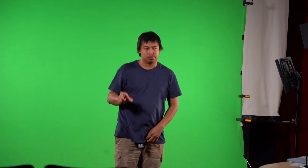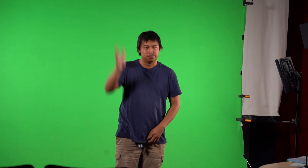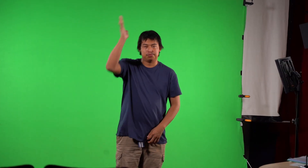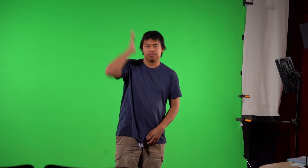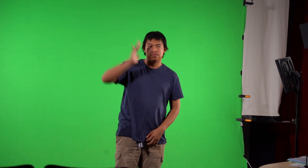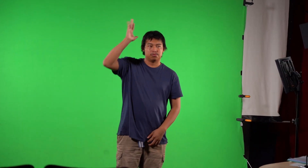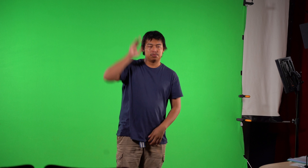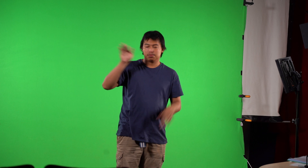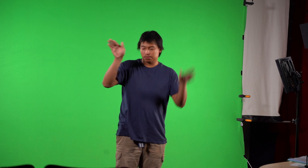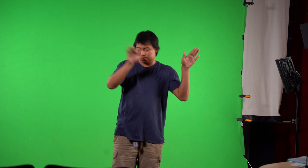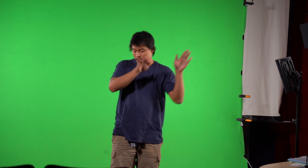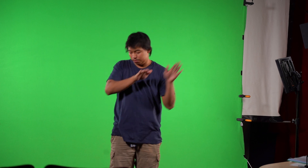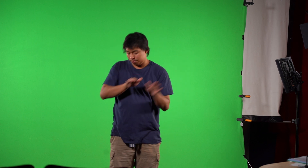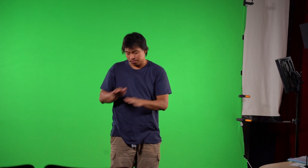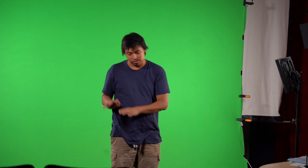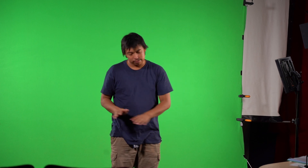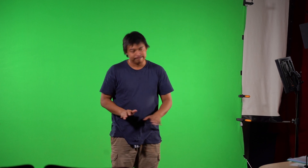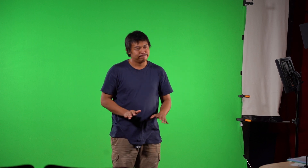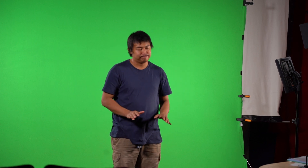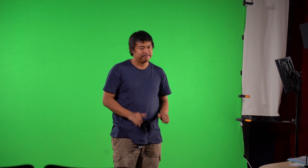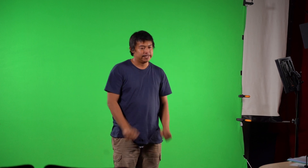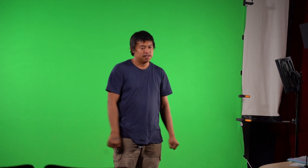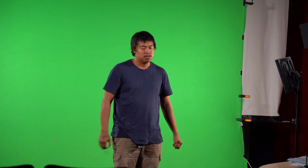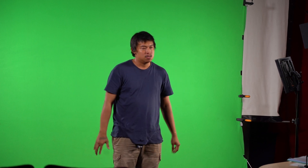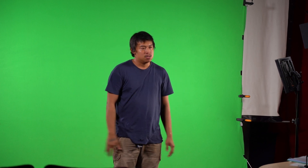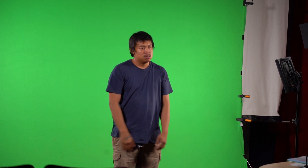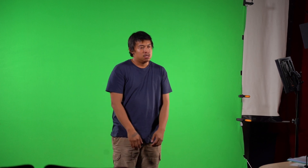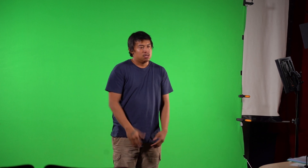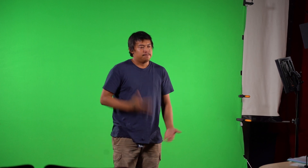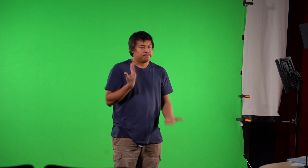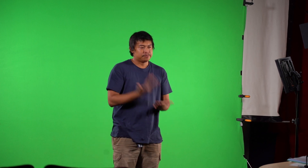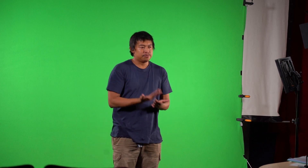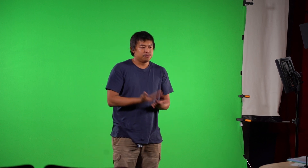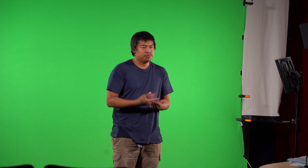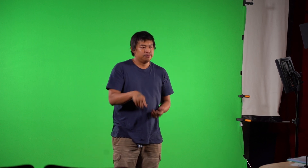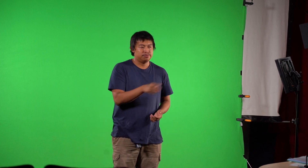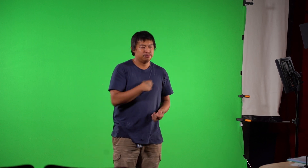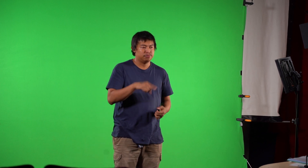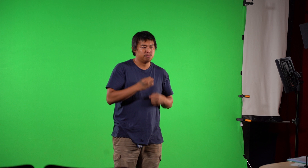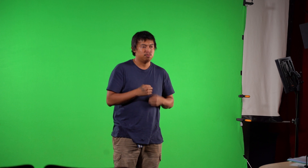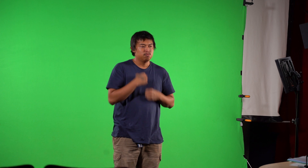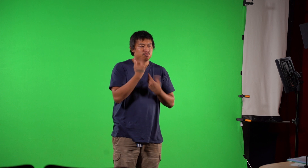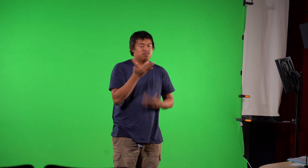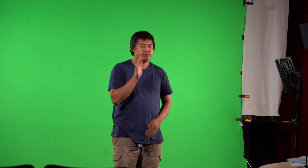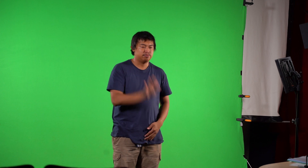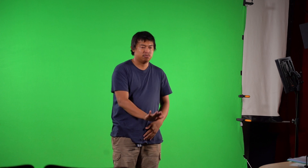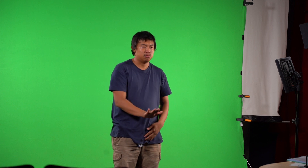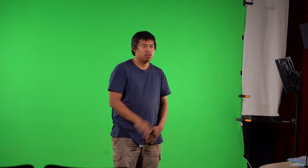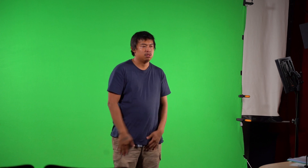film Wani. On s'est intégré aussi au projet à partir du mois d'août. À partir du mois d'août, on a commencé